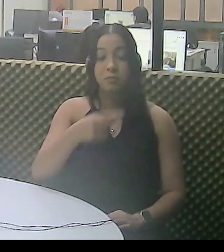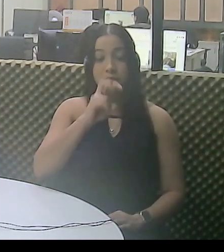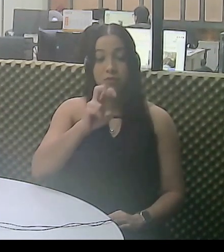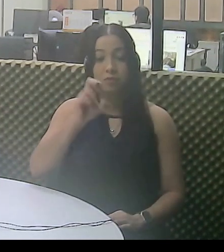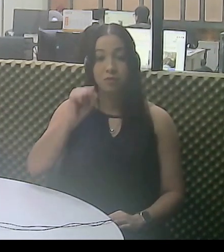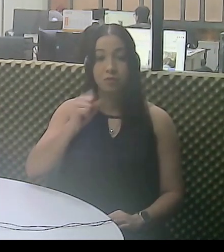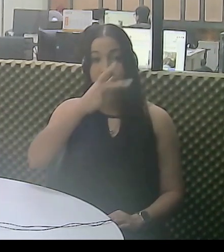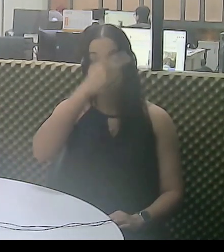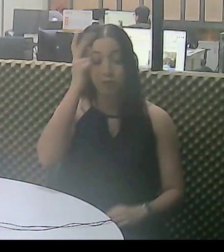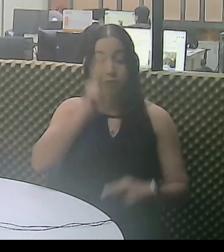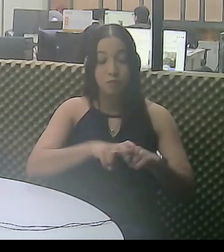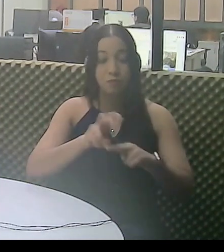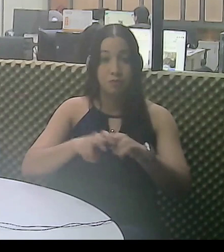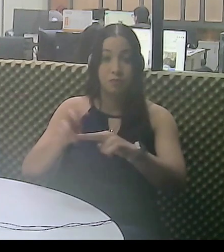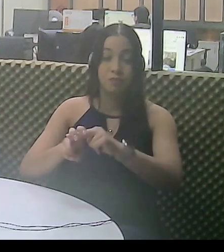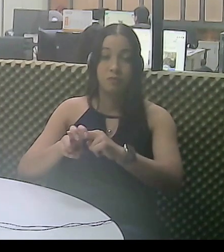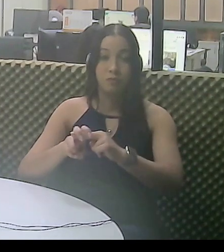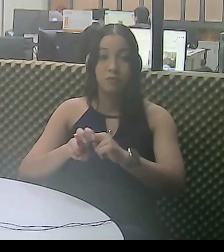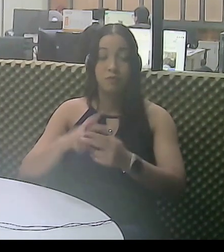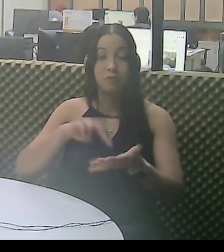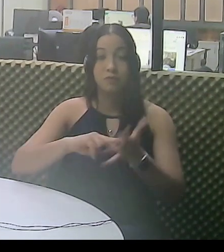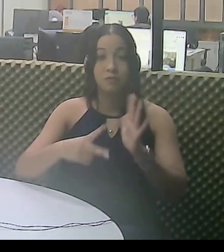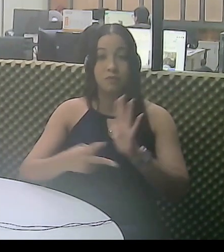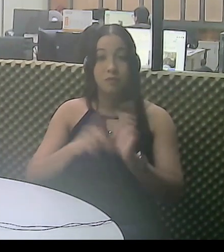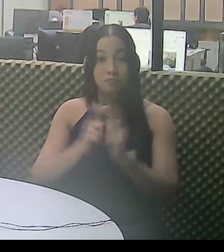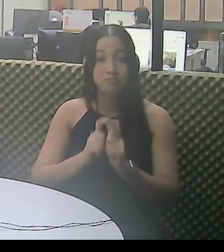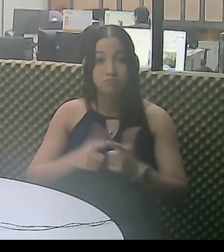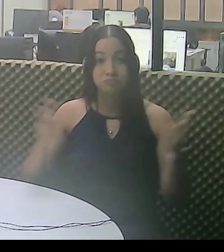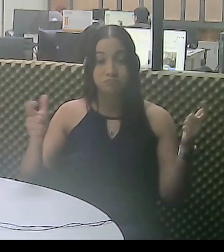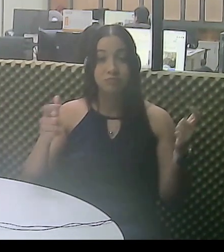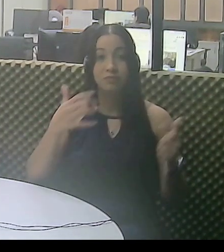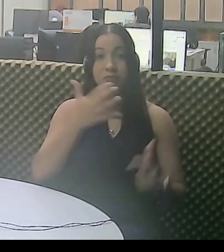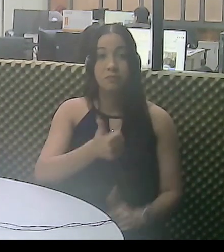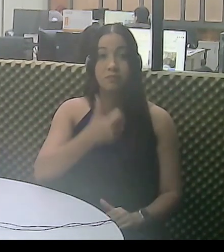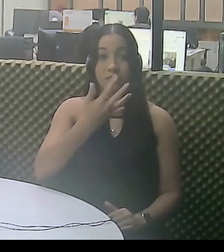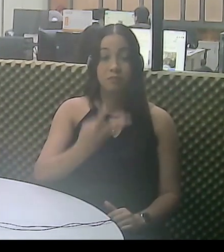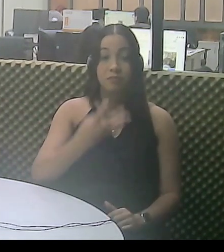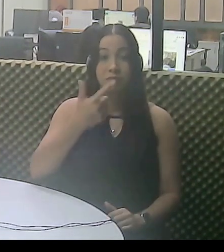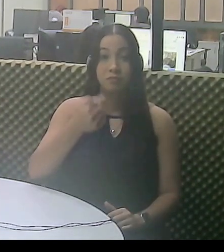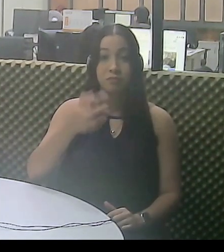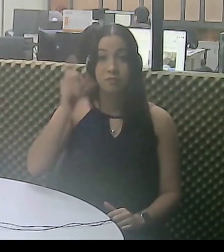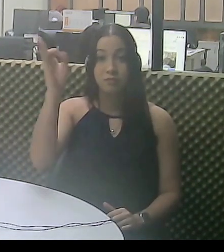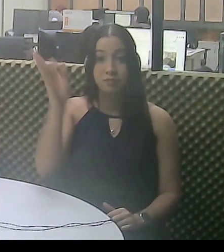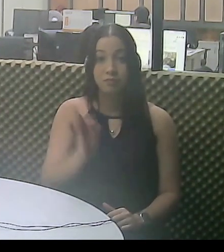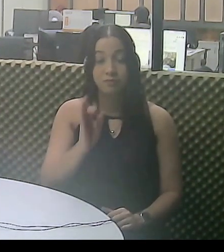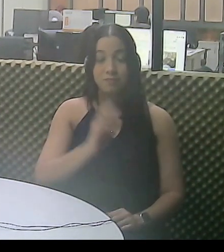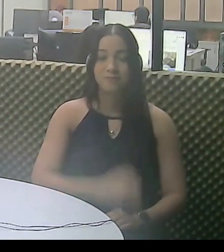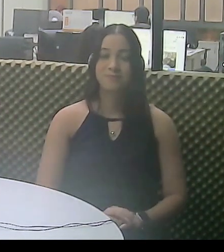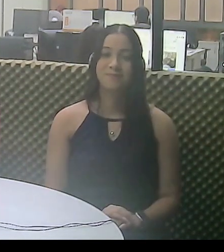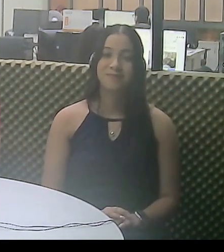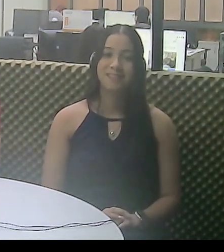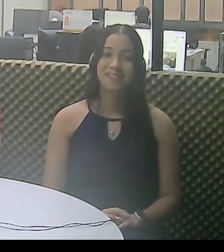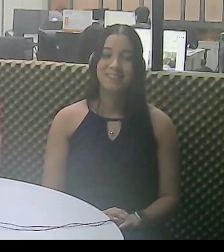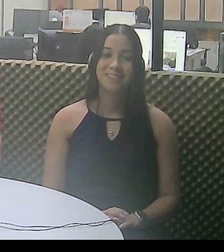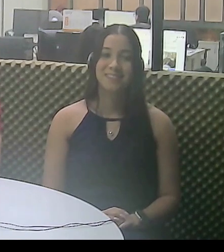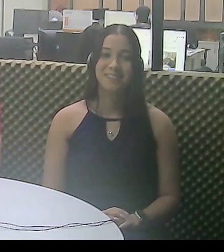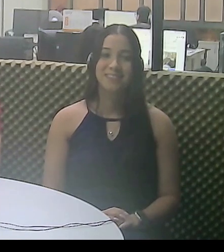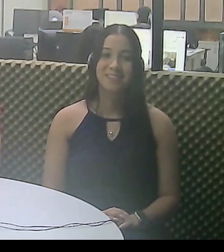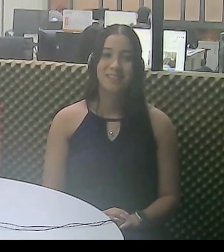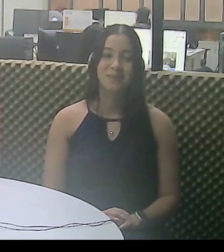2.058 pessoas sentadas, o que representa um aumento de 147%.